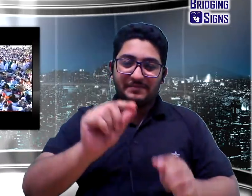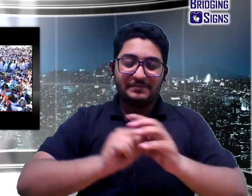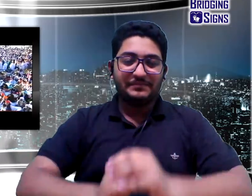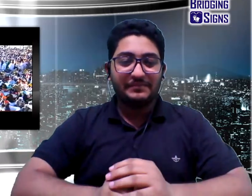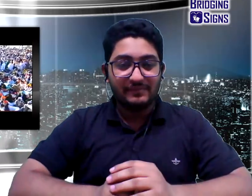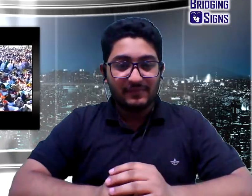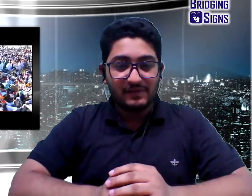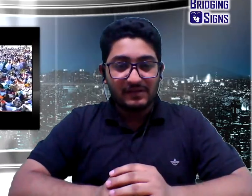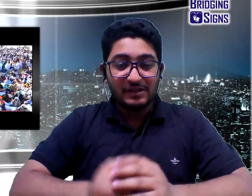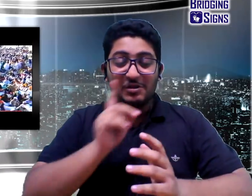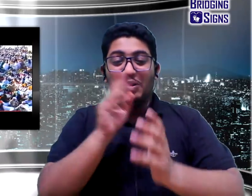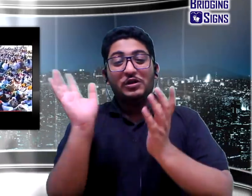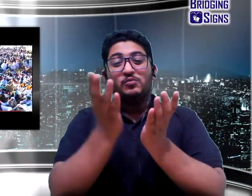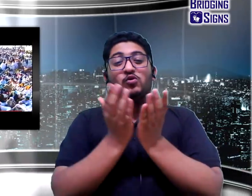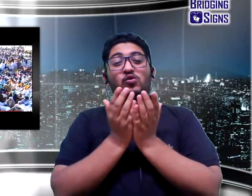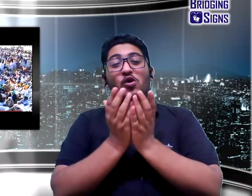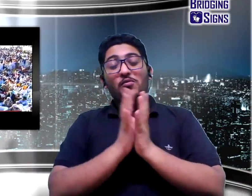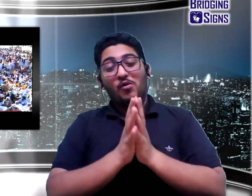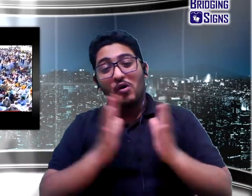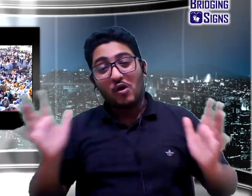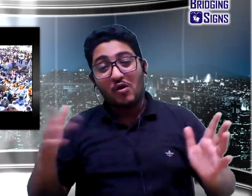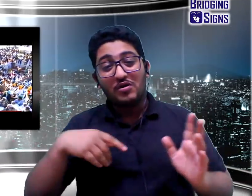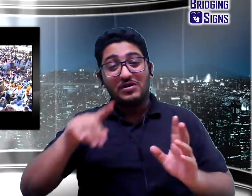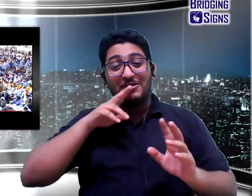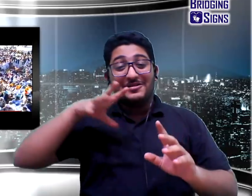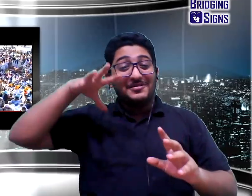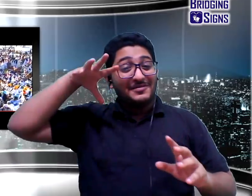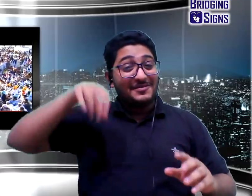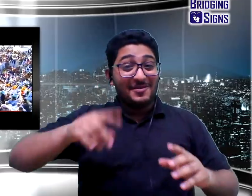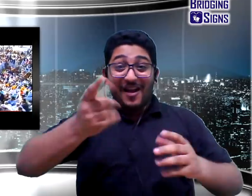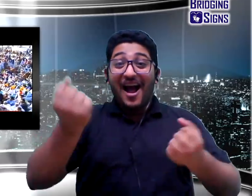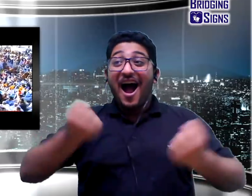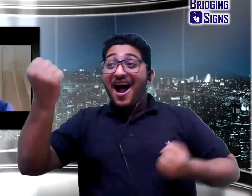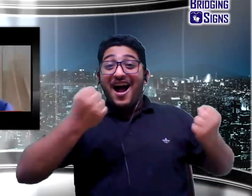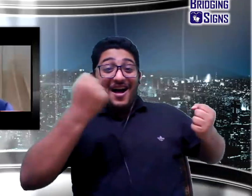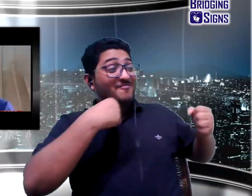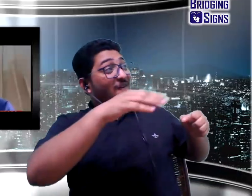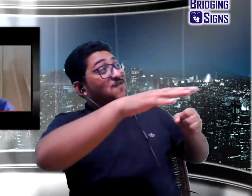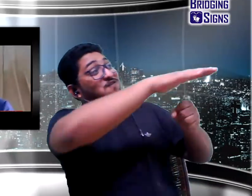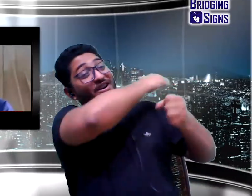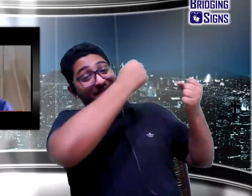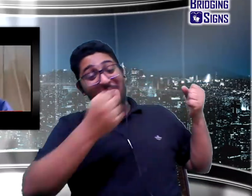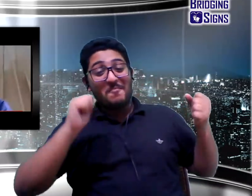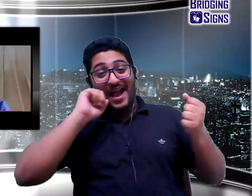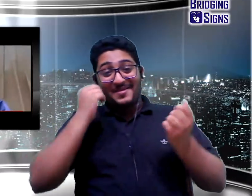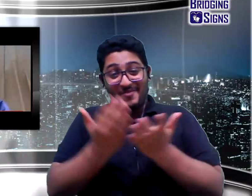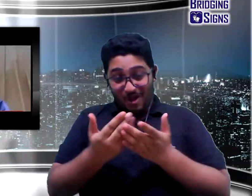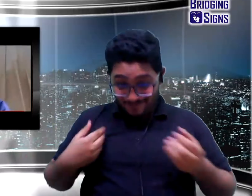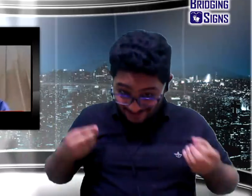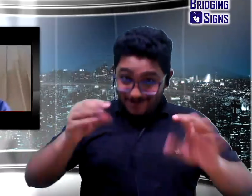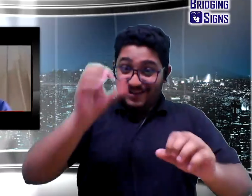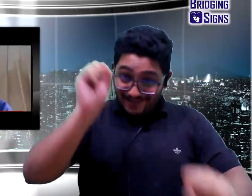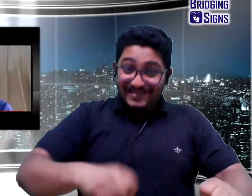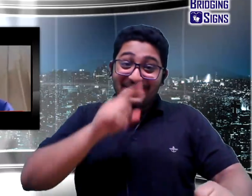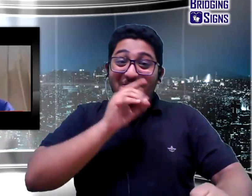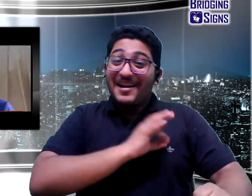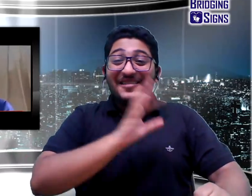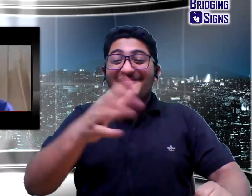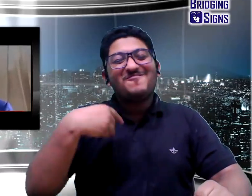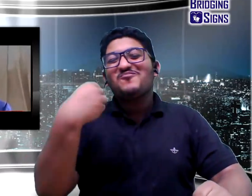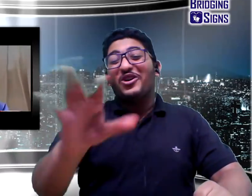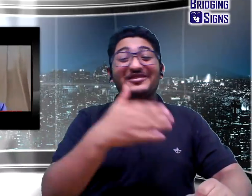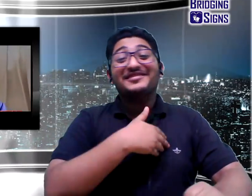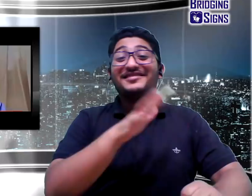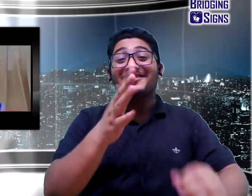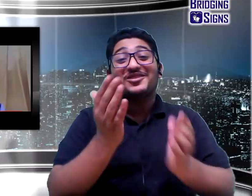लो जी, दुआवां दे नाल, प्यार दे नाल, ट्राला भर के प्यार लिया तुहानूं पंजाब तों, ट्राला भर के दुआवां लैके आया मैं। ऐ मैं कहना पुछो